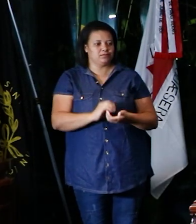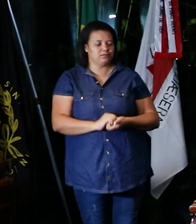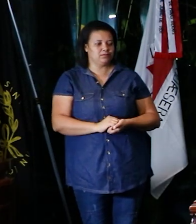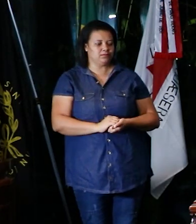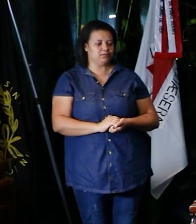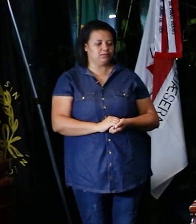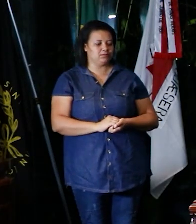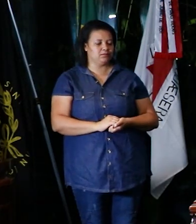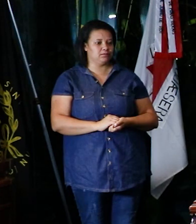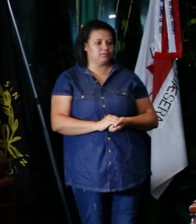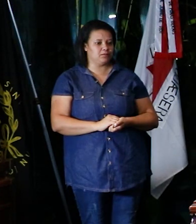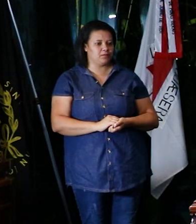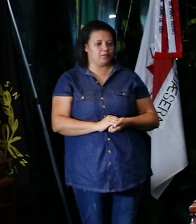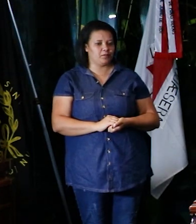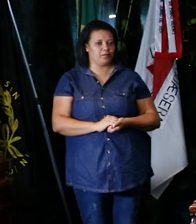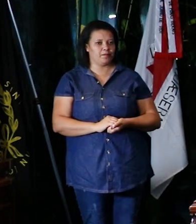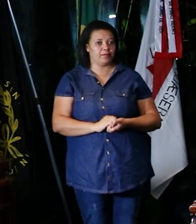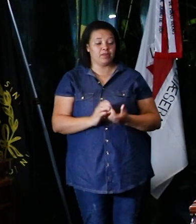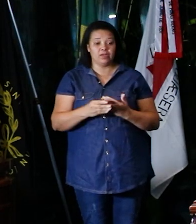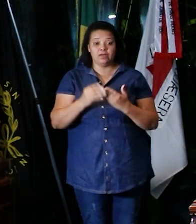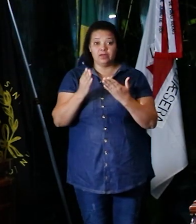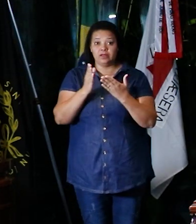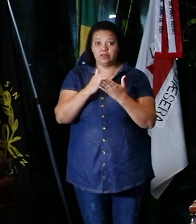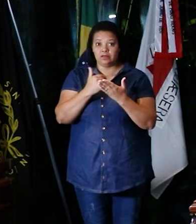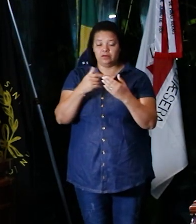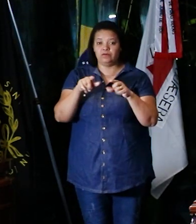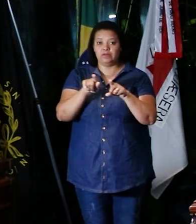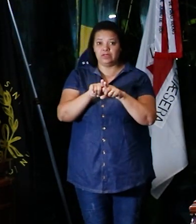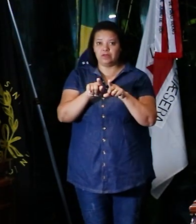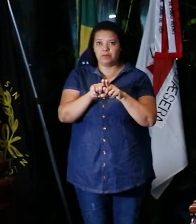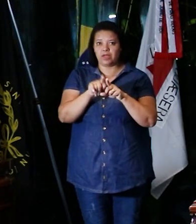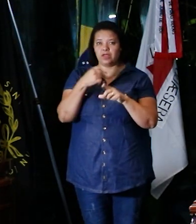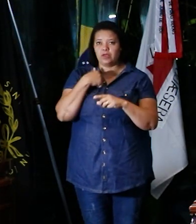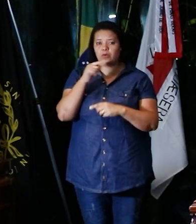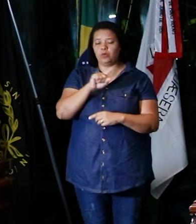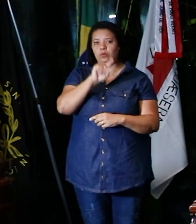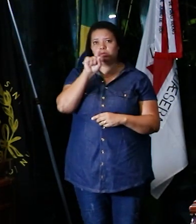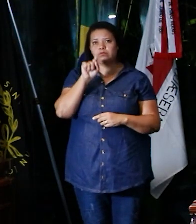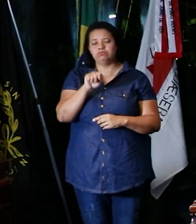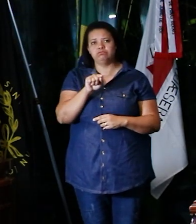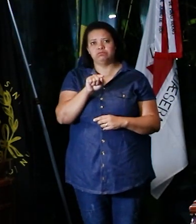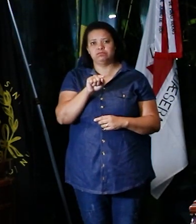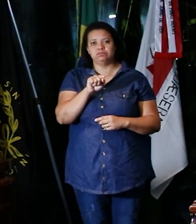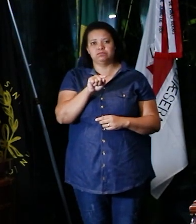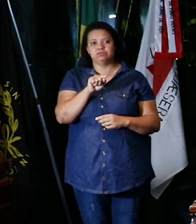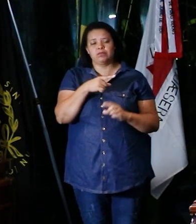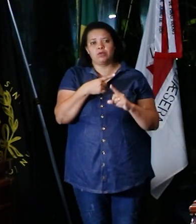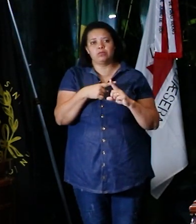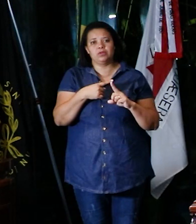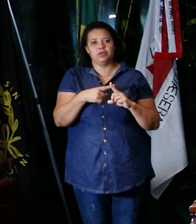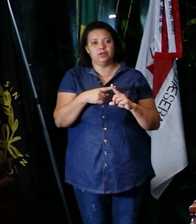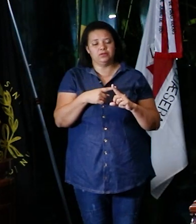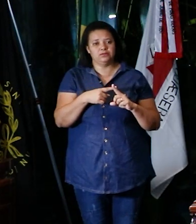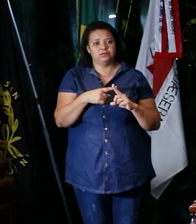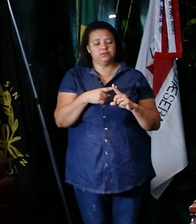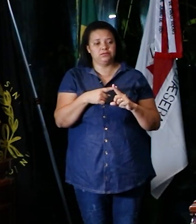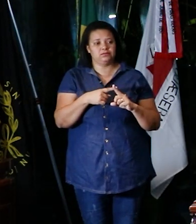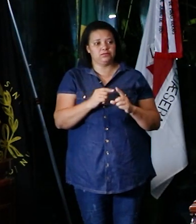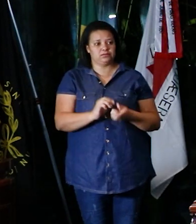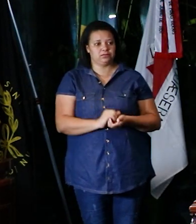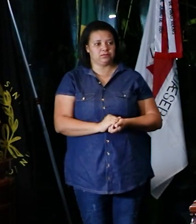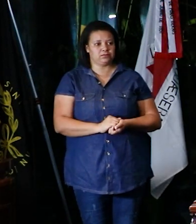Fez livros de contos. Eu também poria uma interrogação, porque contos